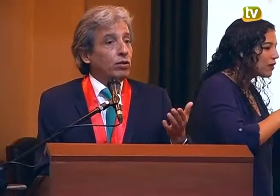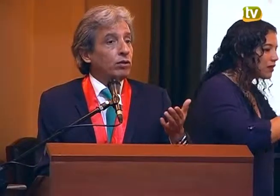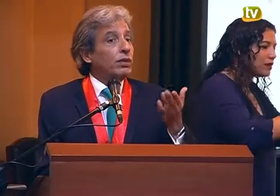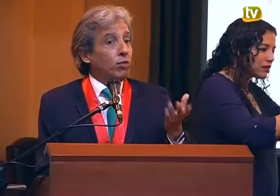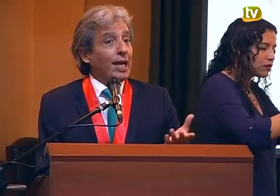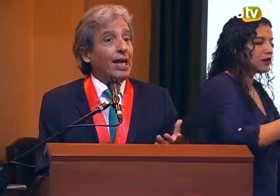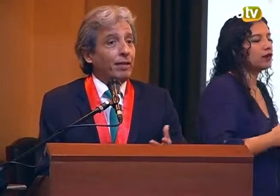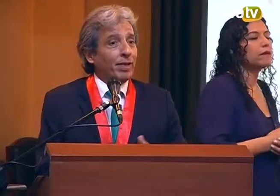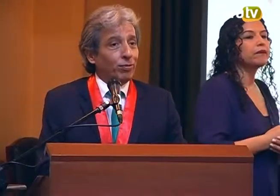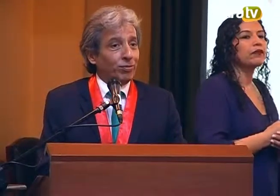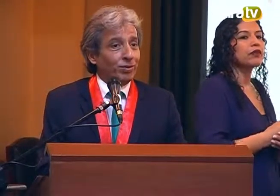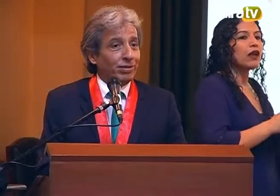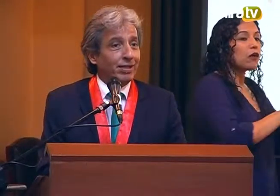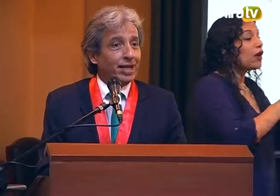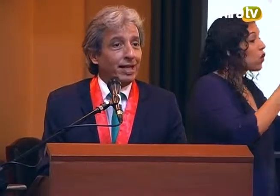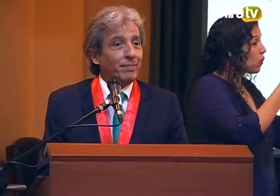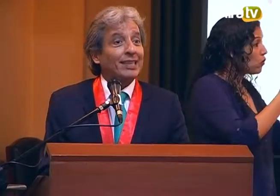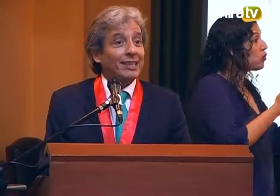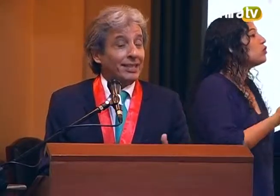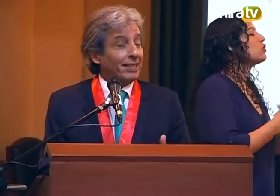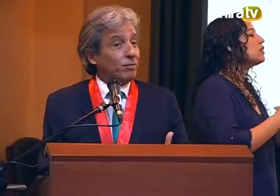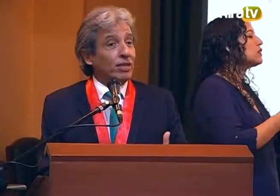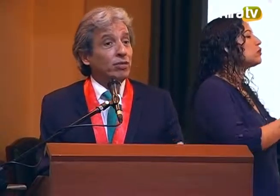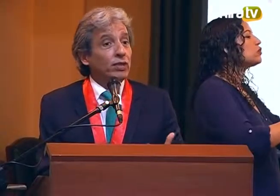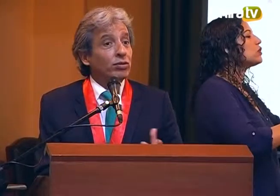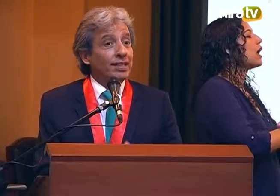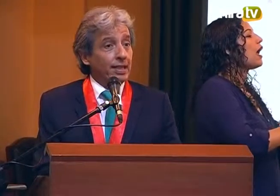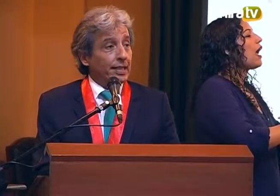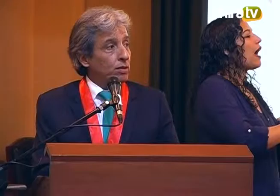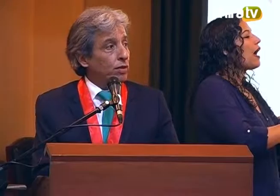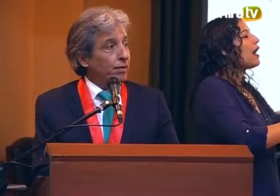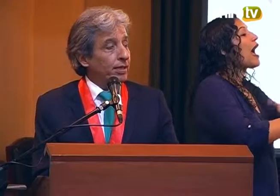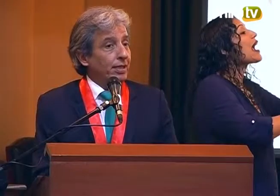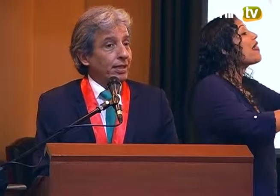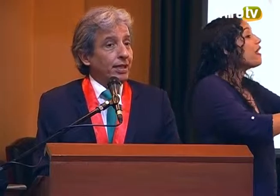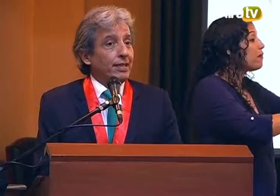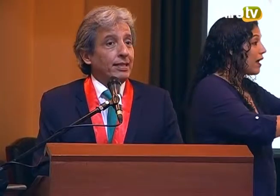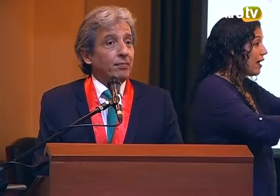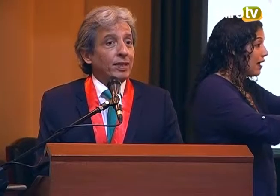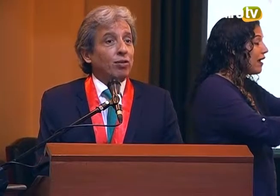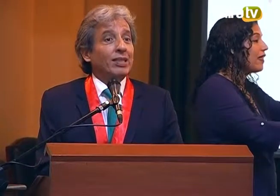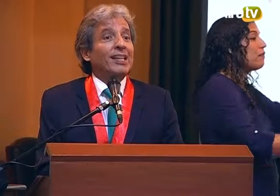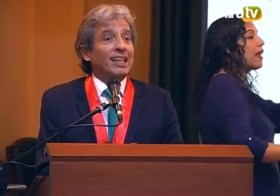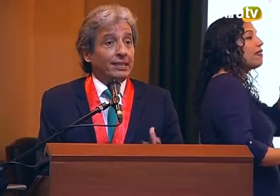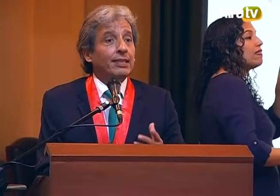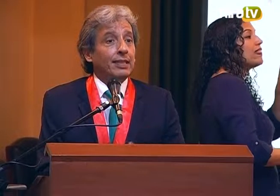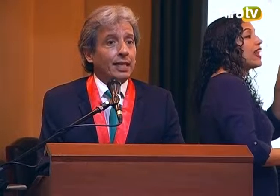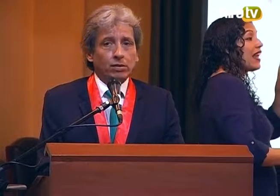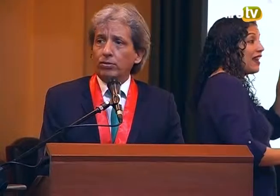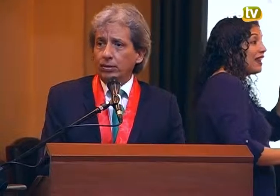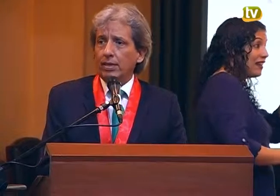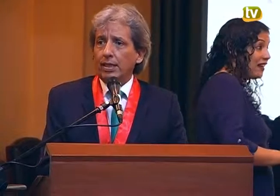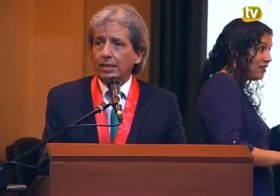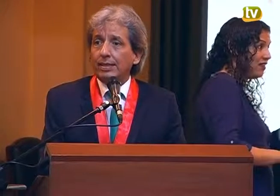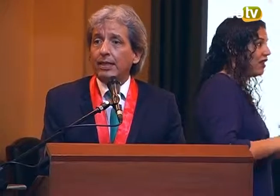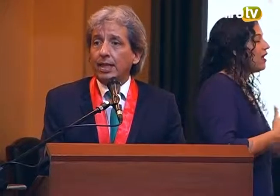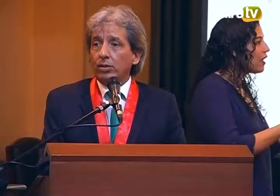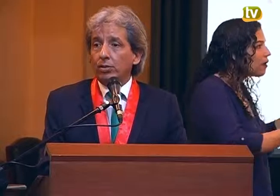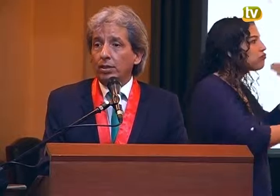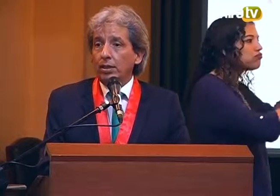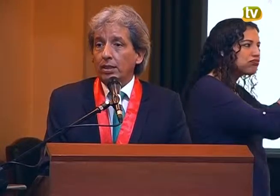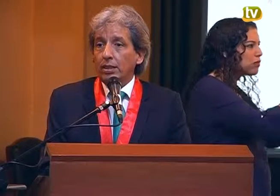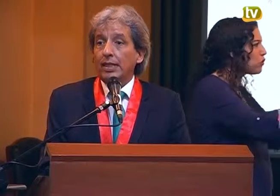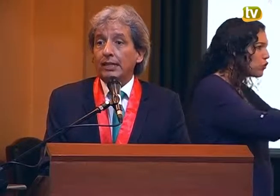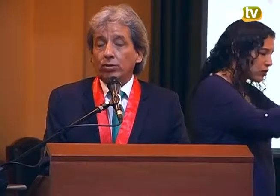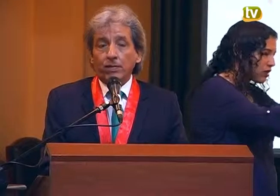muchos de ellos hicimos la academia juntos. La Academia Trainer, estamos hablando del año 79. Es decir, han pasado 37 años, ¿no? 37